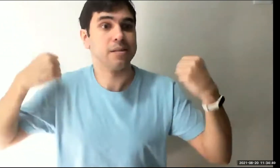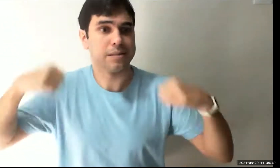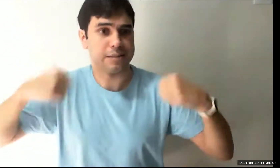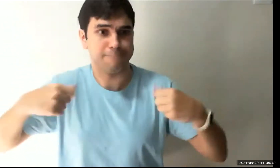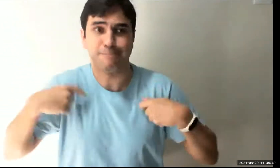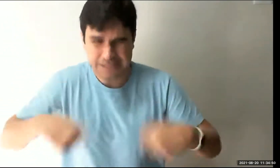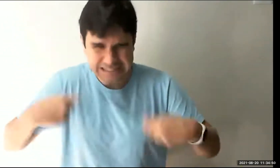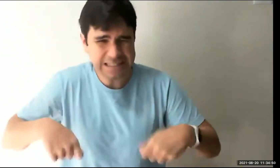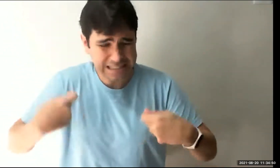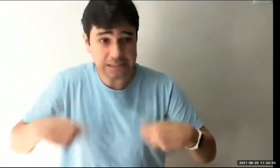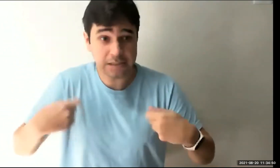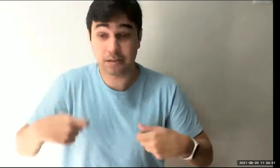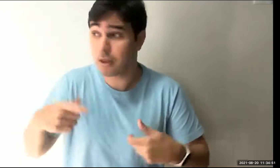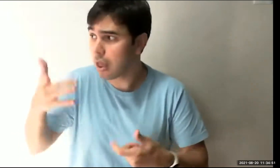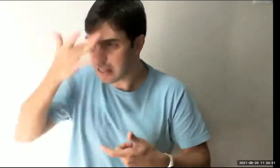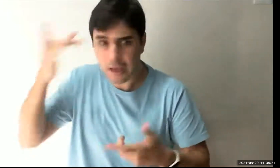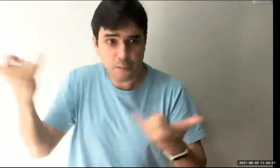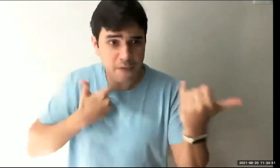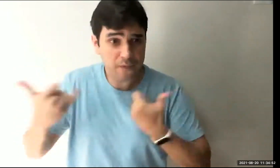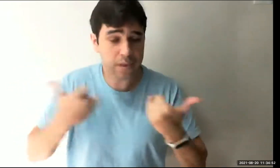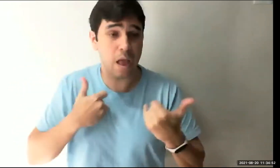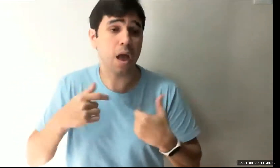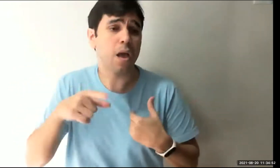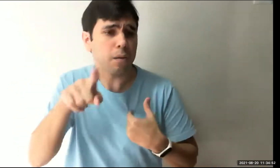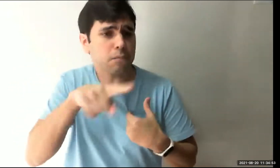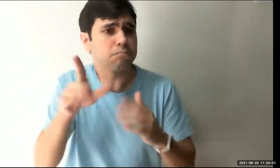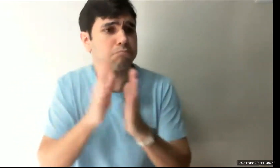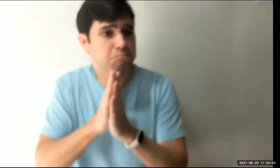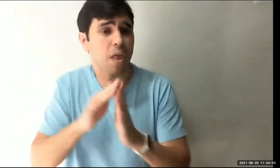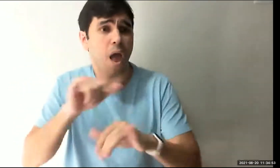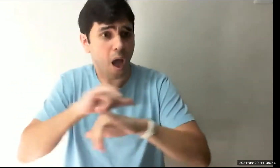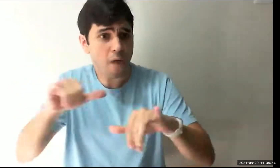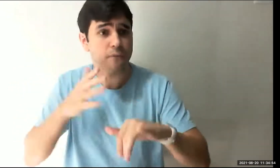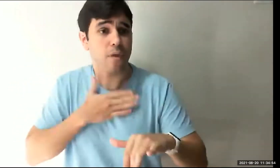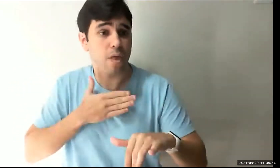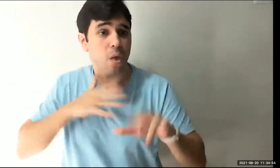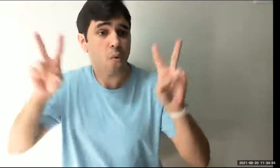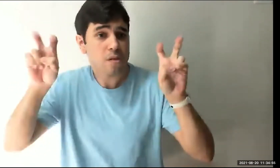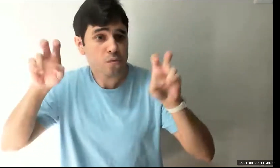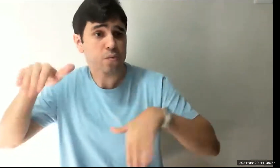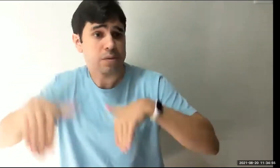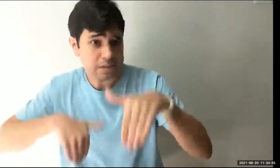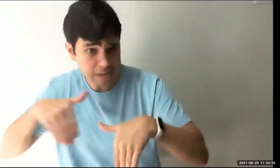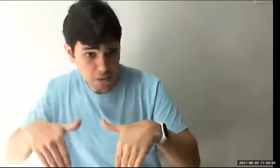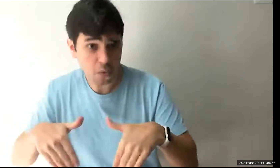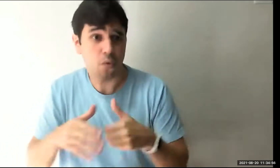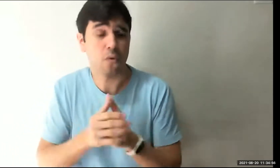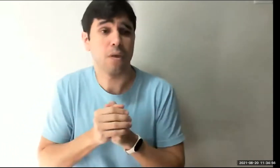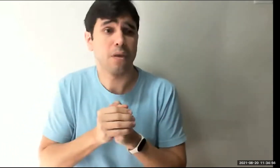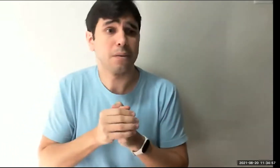futuramente o quanto é necessário da gente retomar toda essa prática que a gente está se perdendo agora nesse momento, né? Por